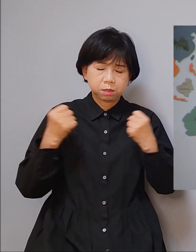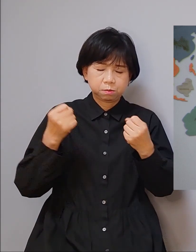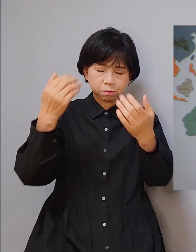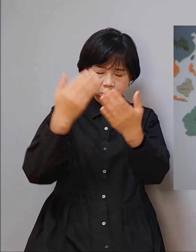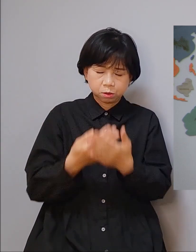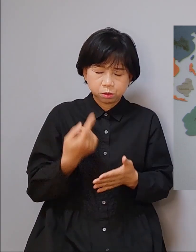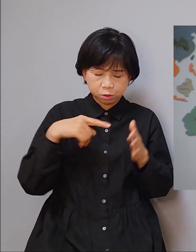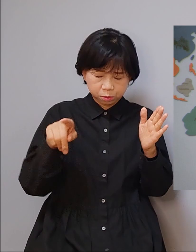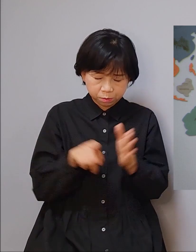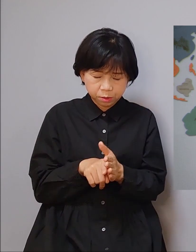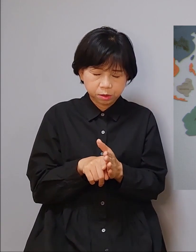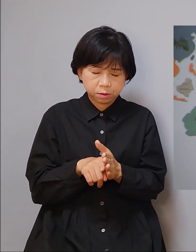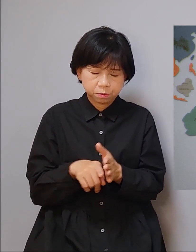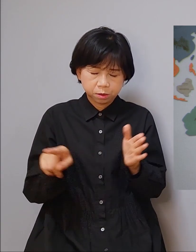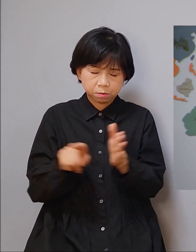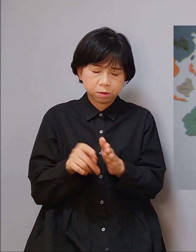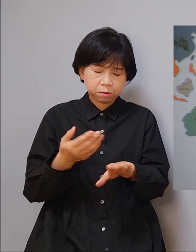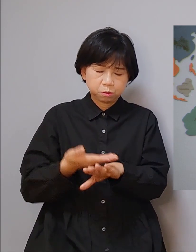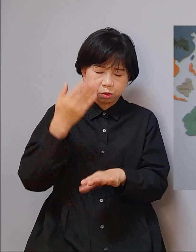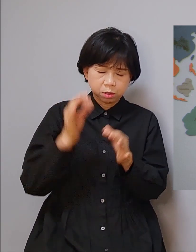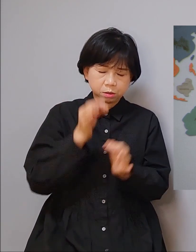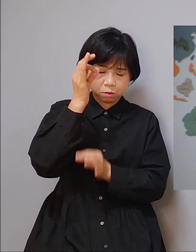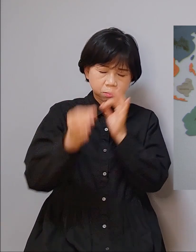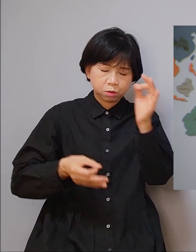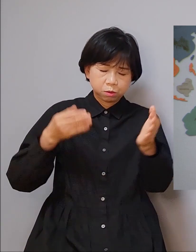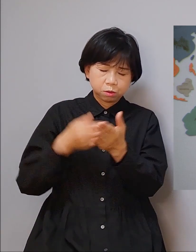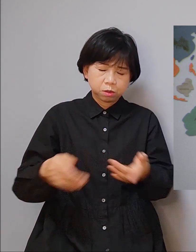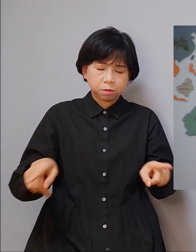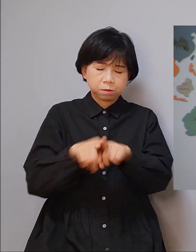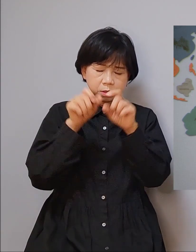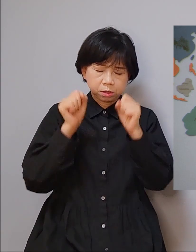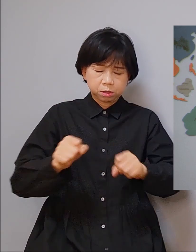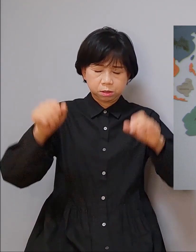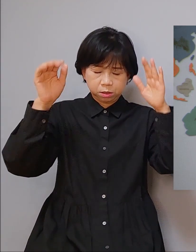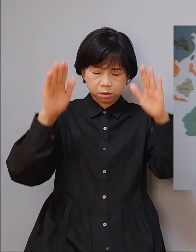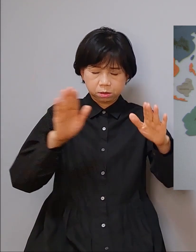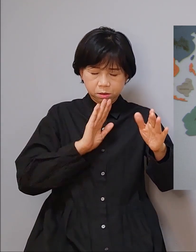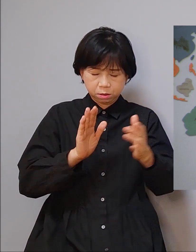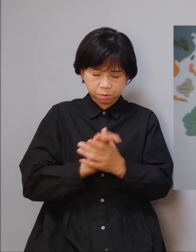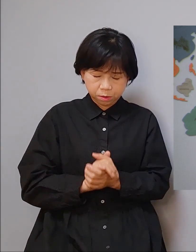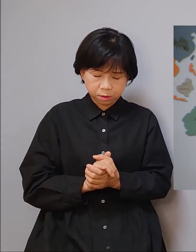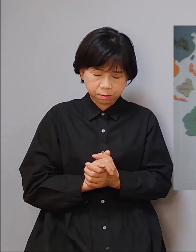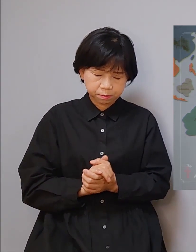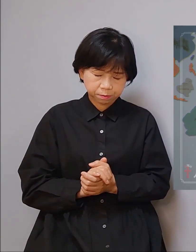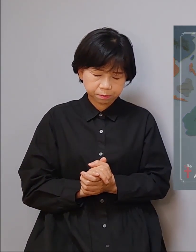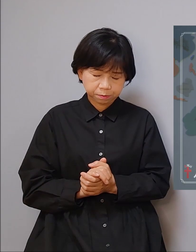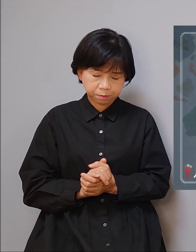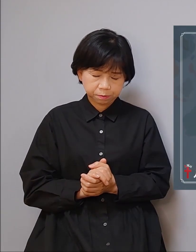줄 믿습니다. 그 믿음에 영원토록 함께 있을지어다. 아멘.